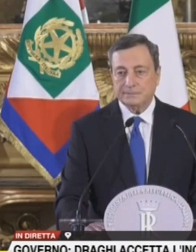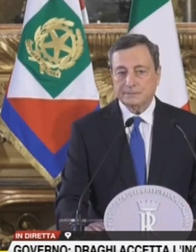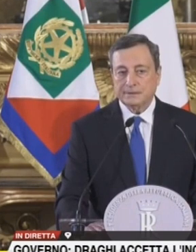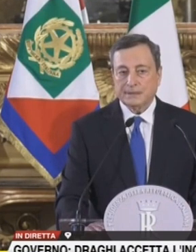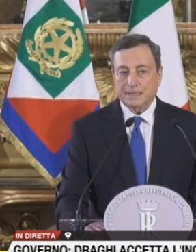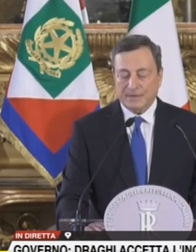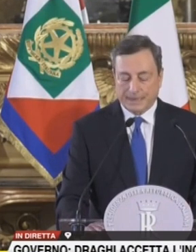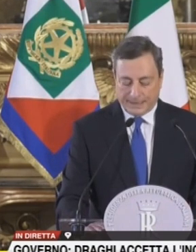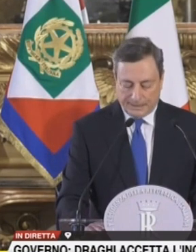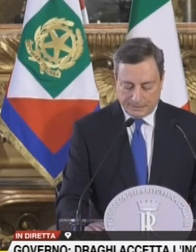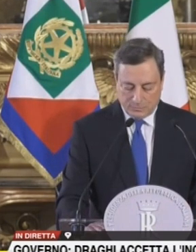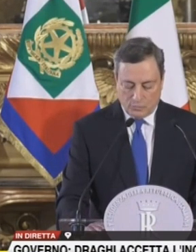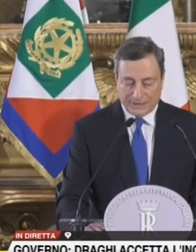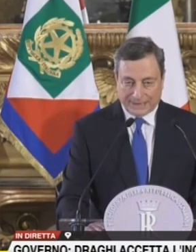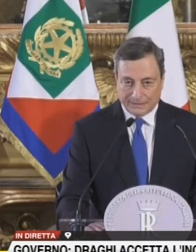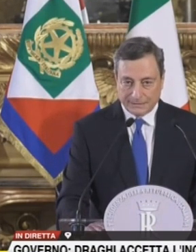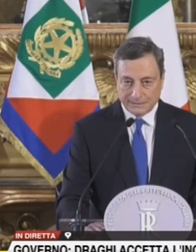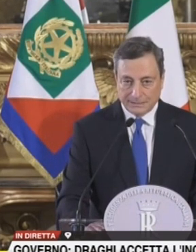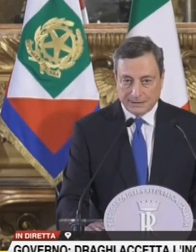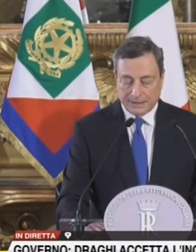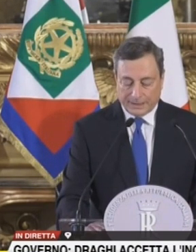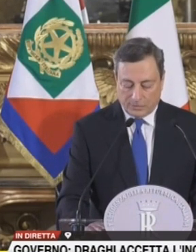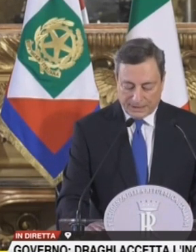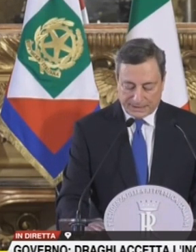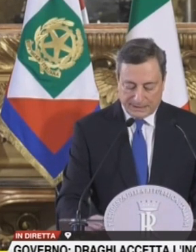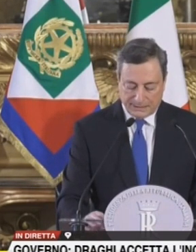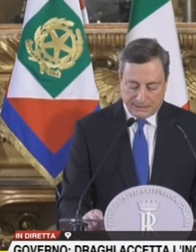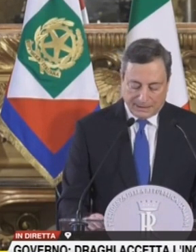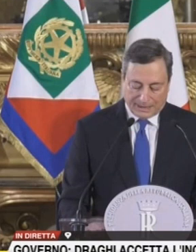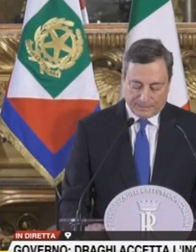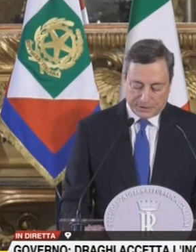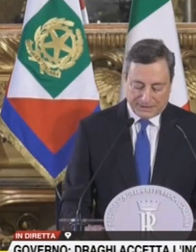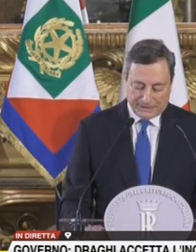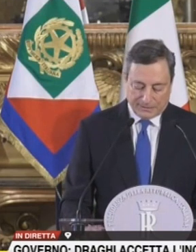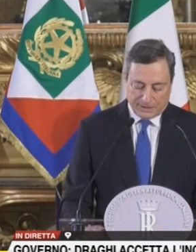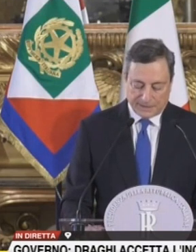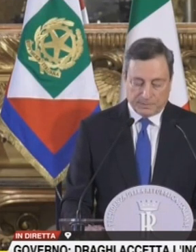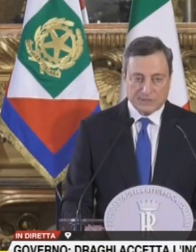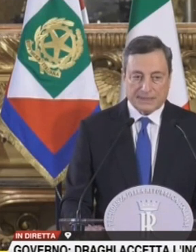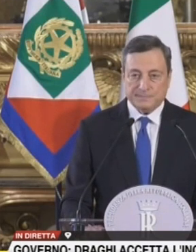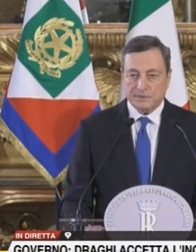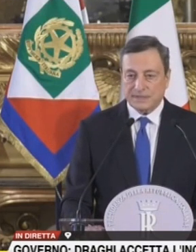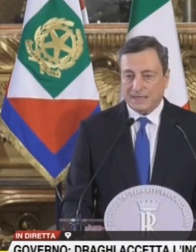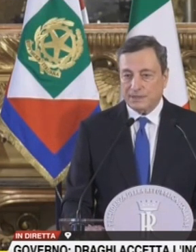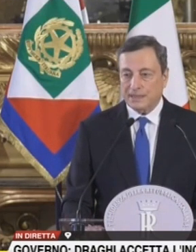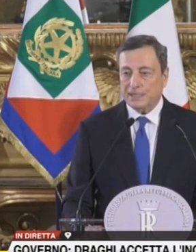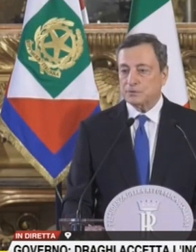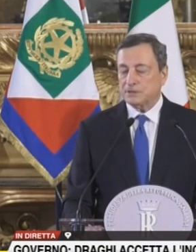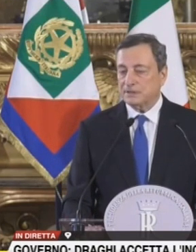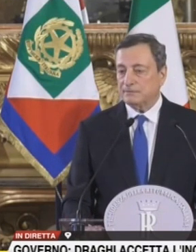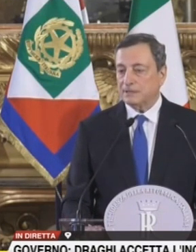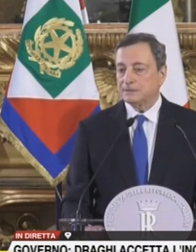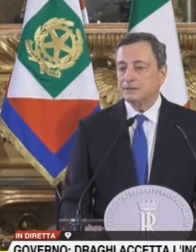sociali emerga unità e con essa la capacità di dare una risposta responsabile